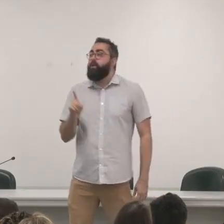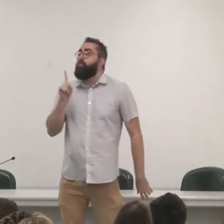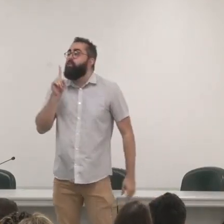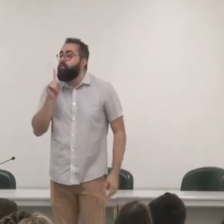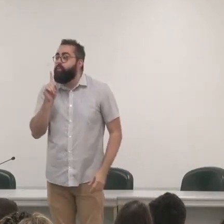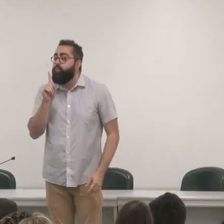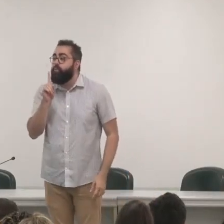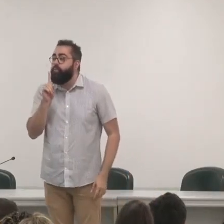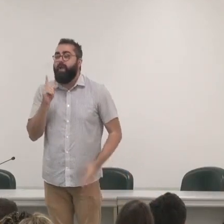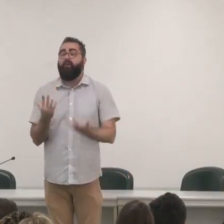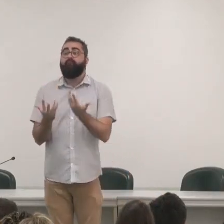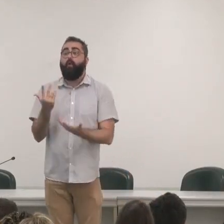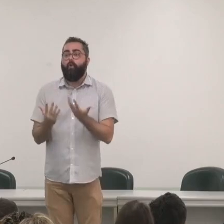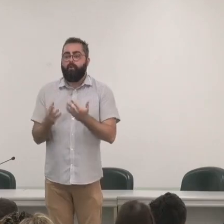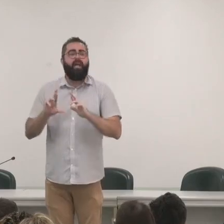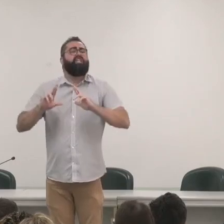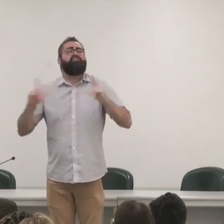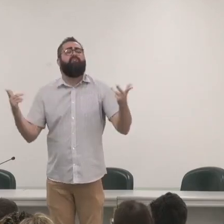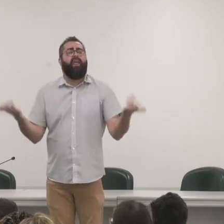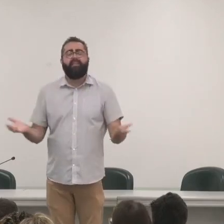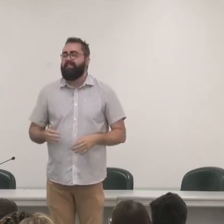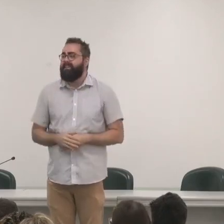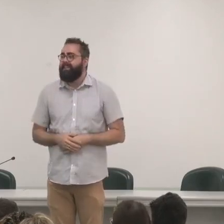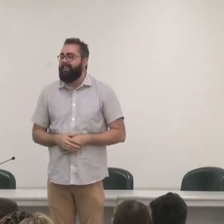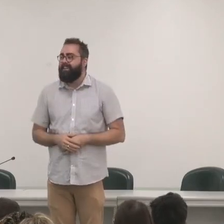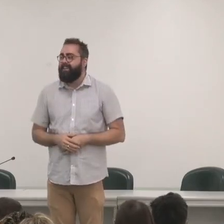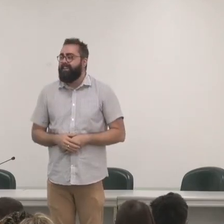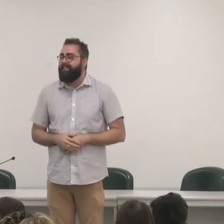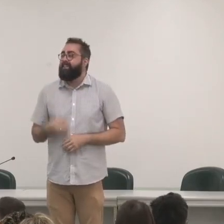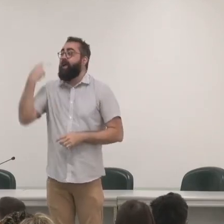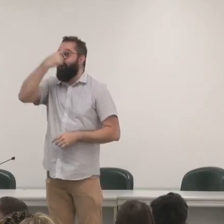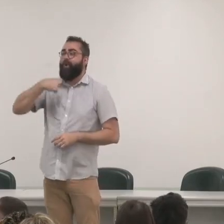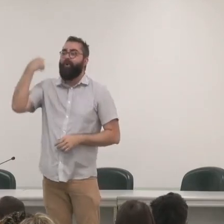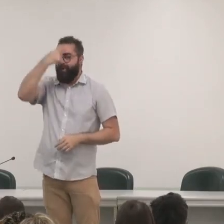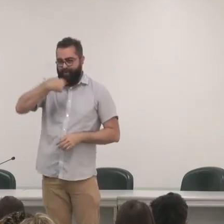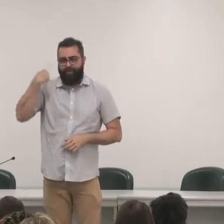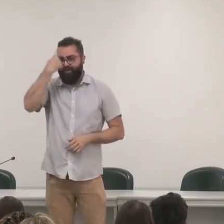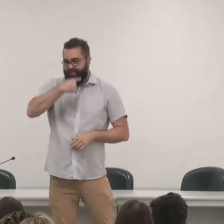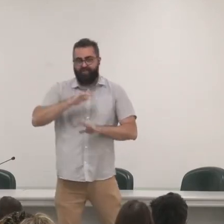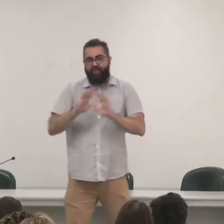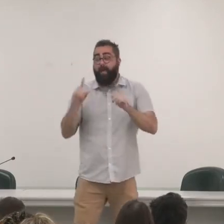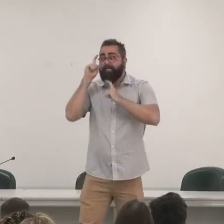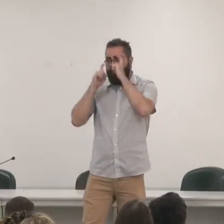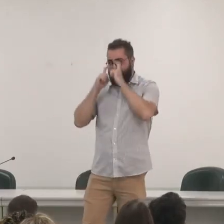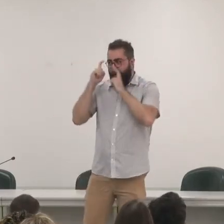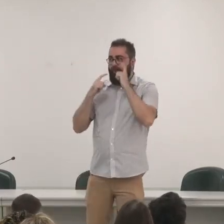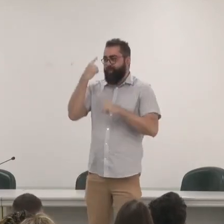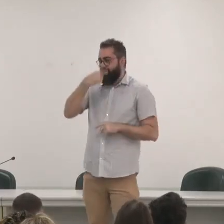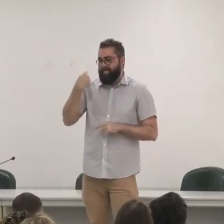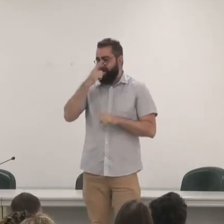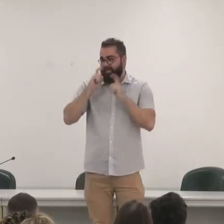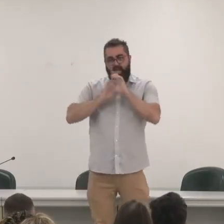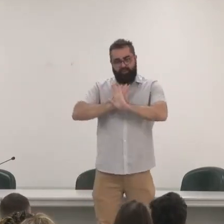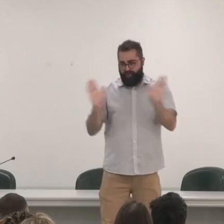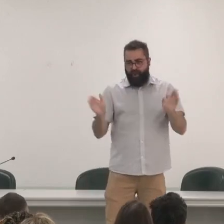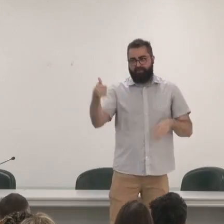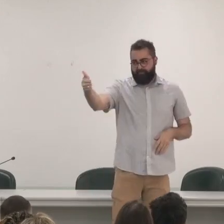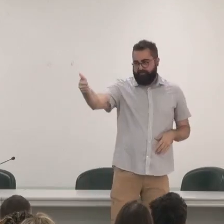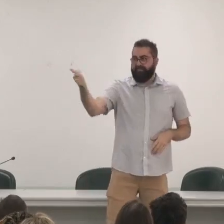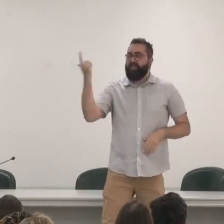falar, fogo. Qual que é a diferença entre um e outro? Exatamente, a expressão facial. É a única